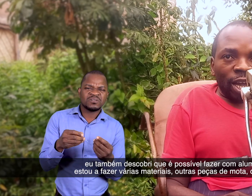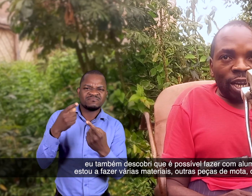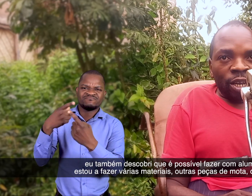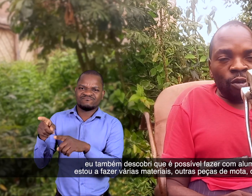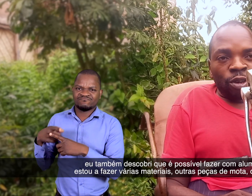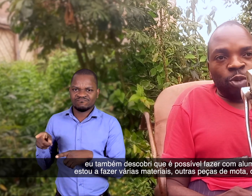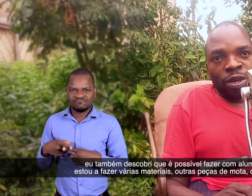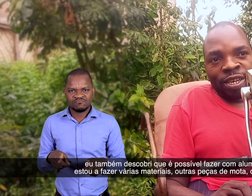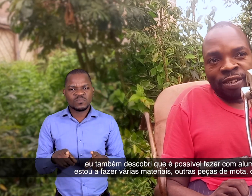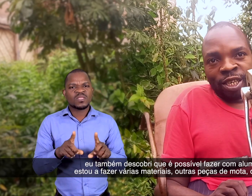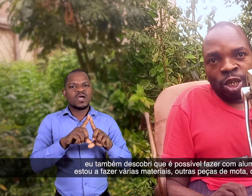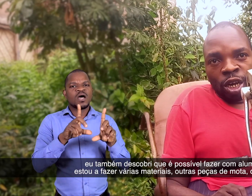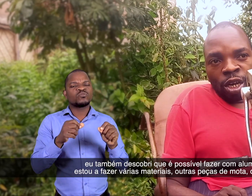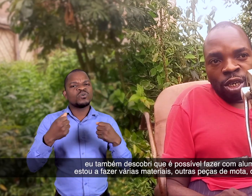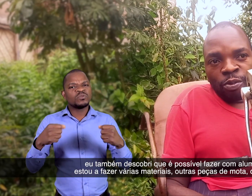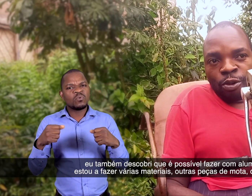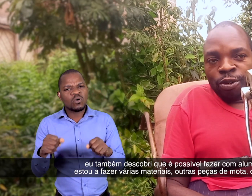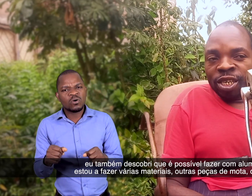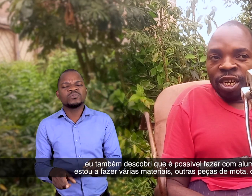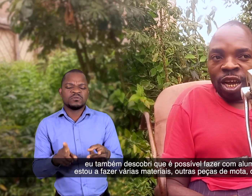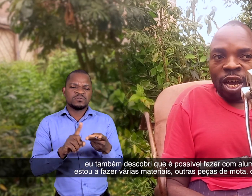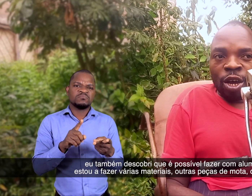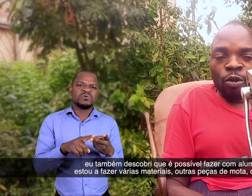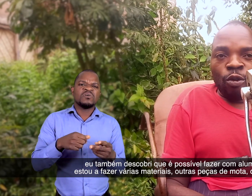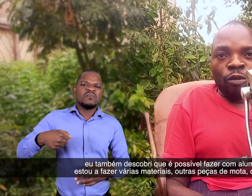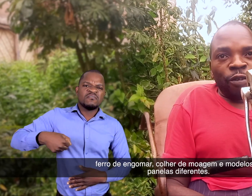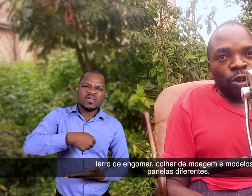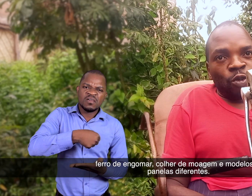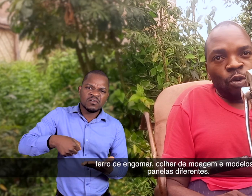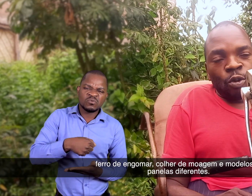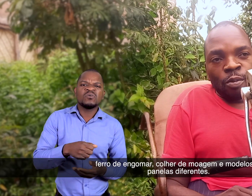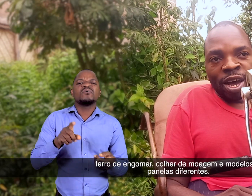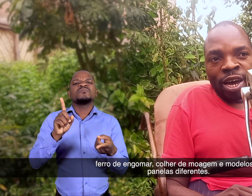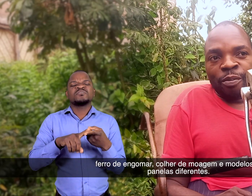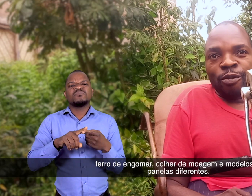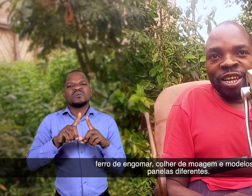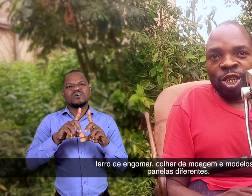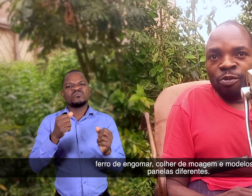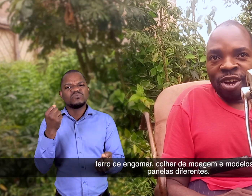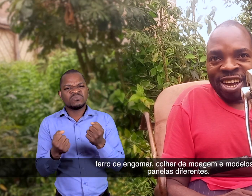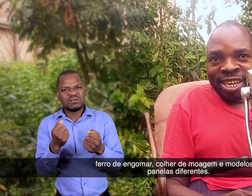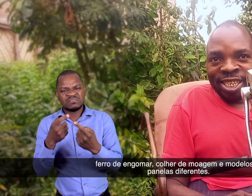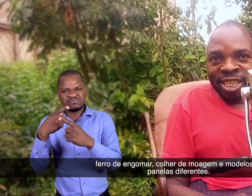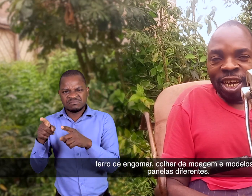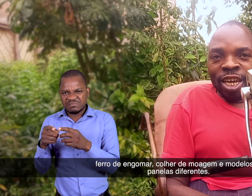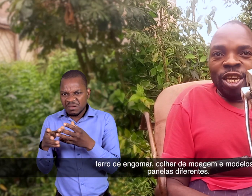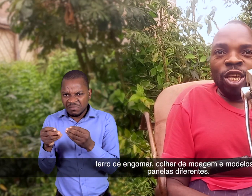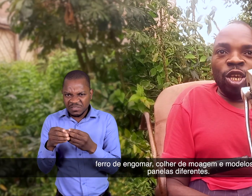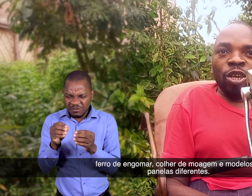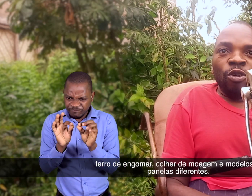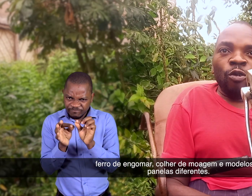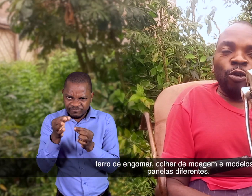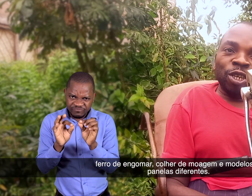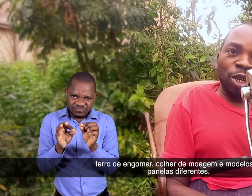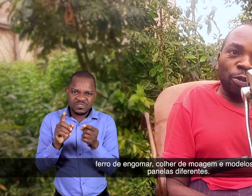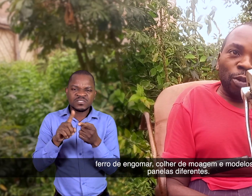materiales, outras peças de monta, de carro, ferro de ongomar, polias de moás e